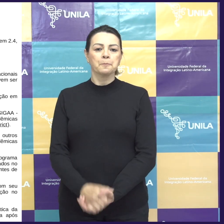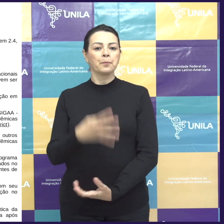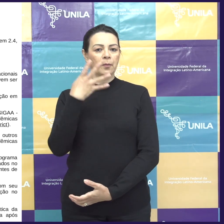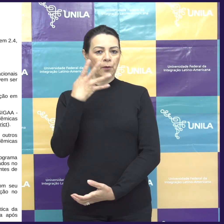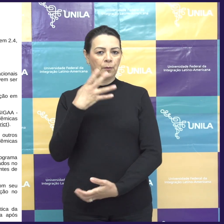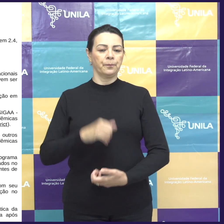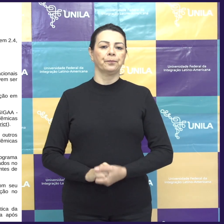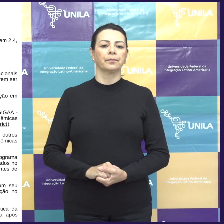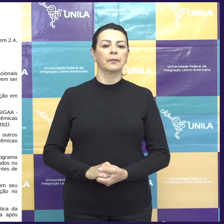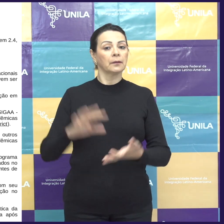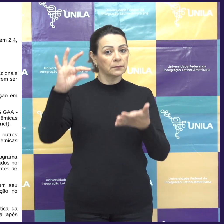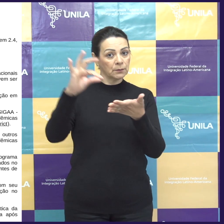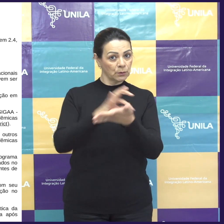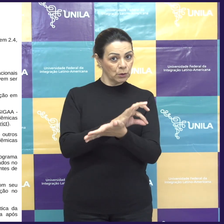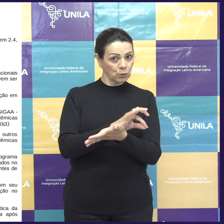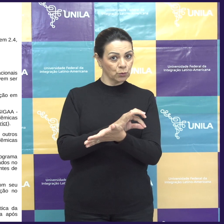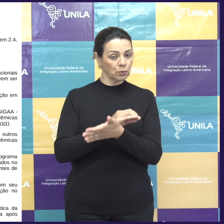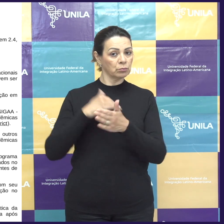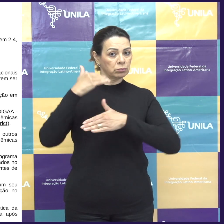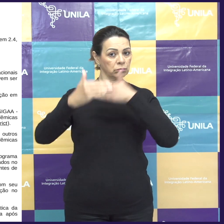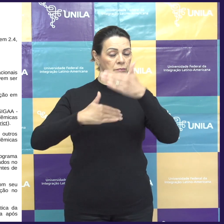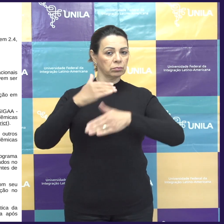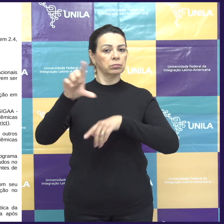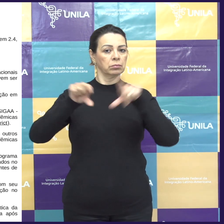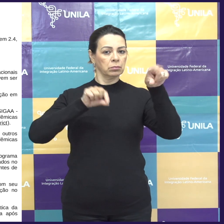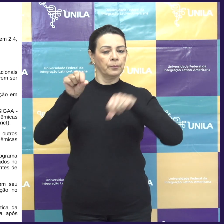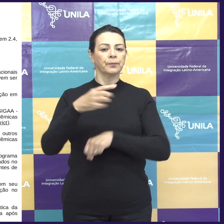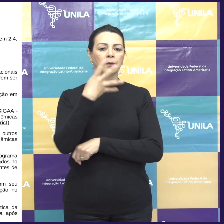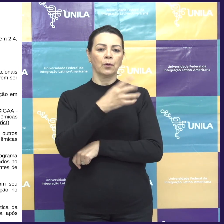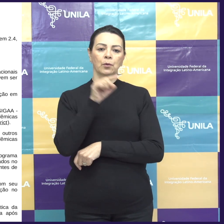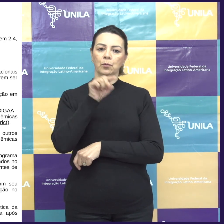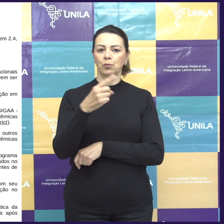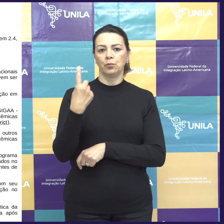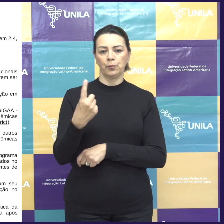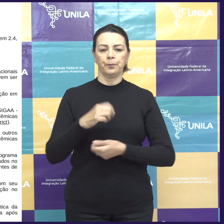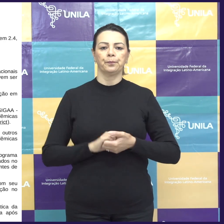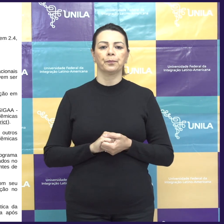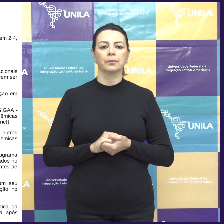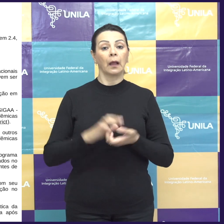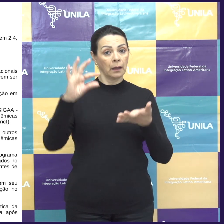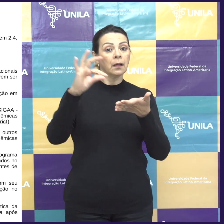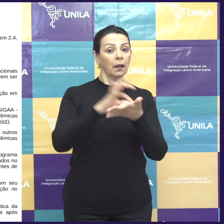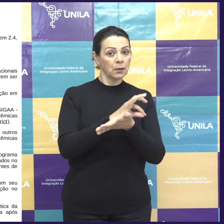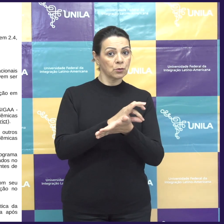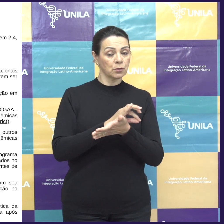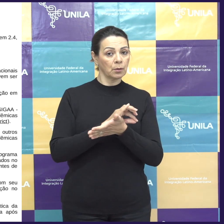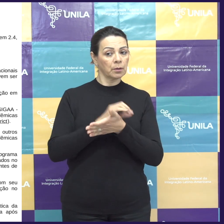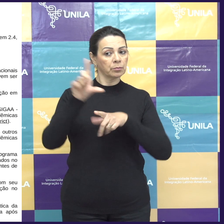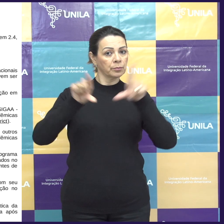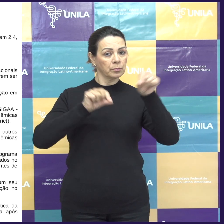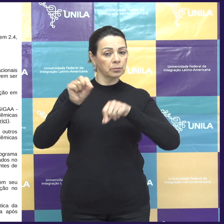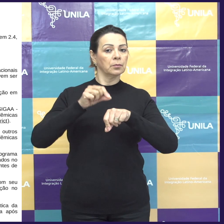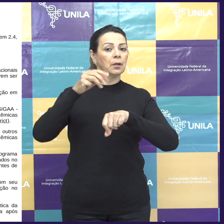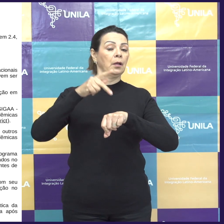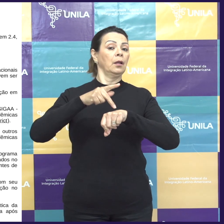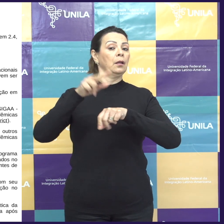4. Da inscrição no processo seletivo. 4.1. As inscrições para o processo seletivo do